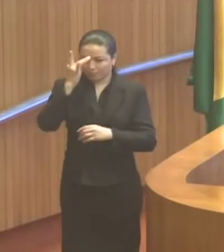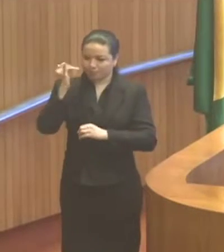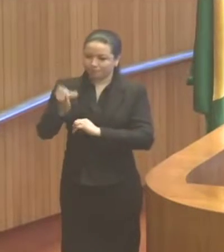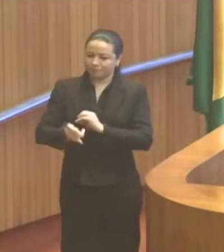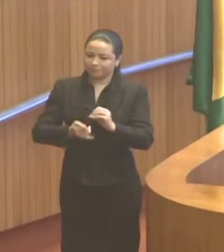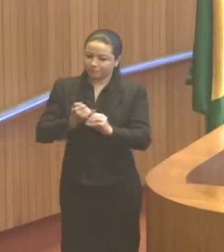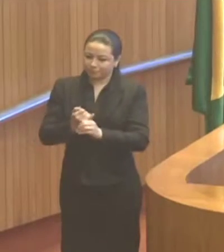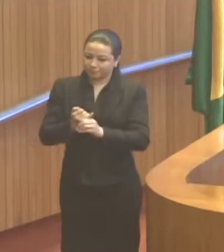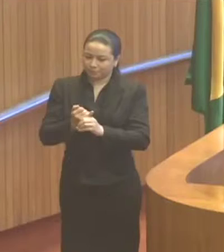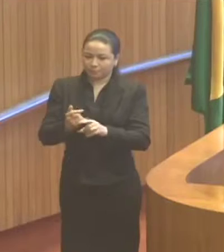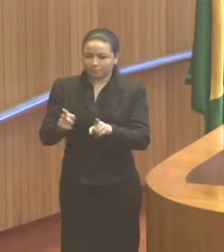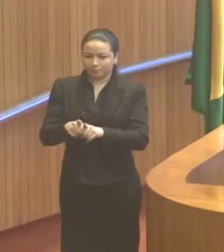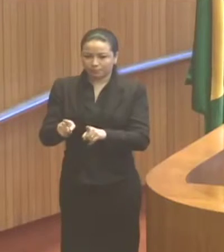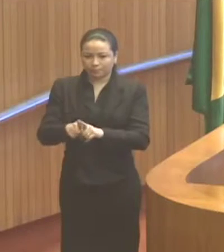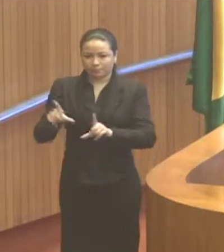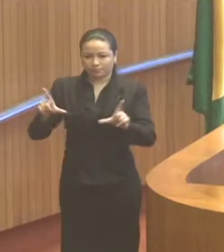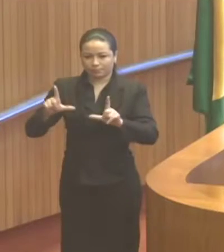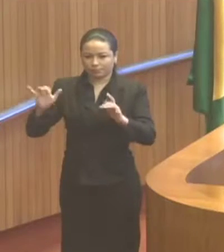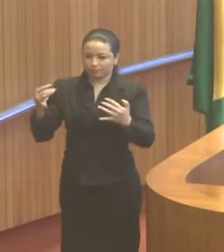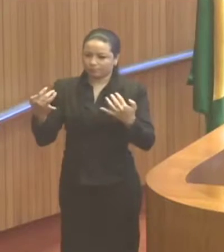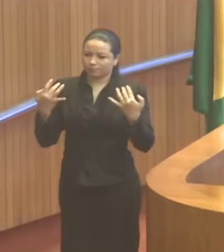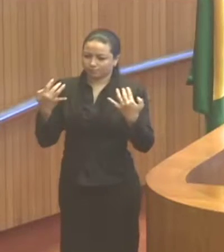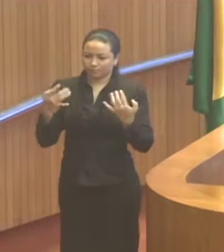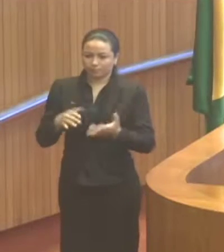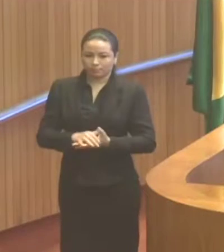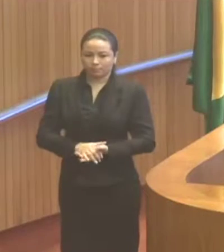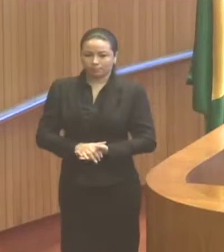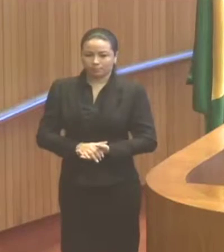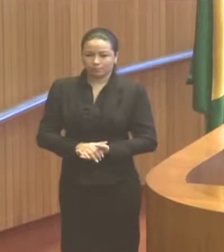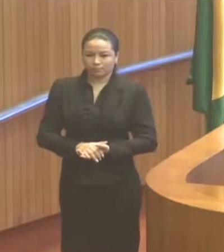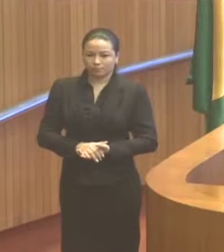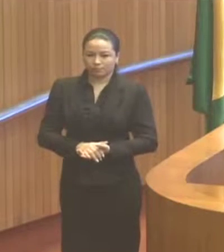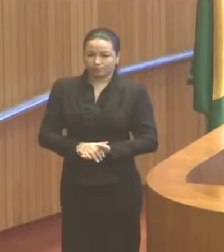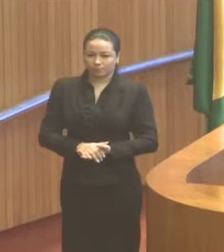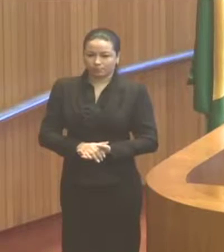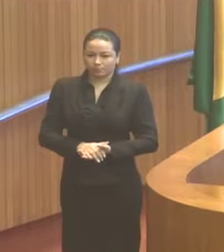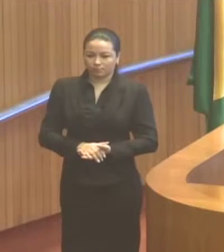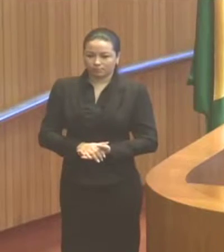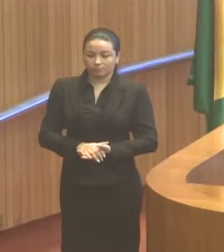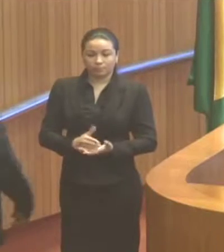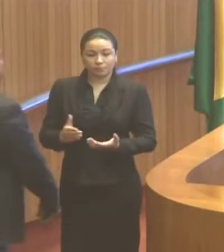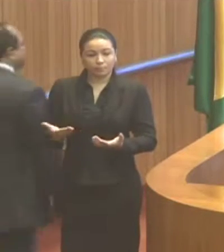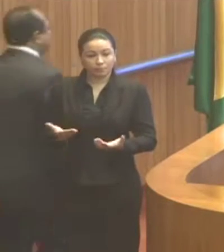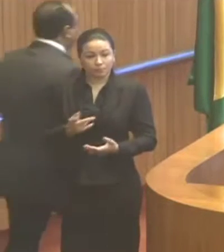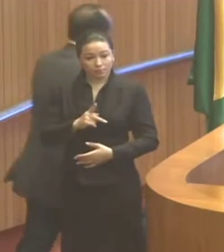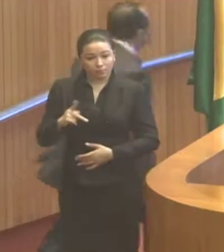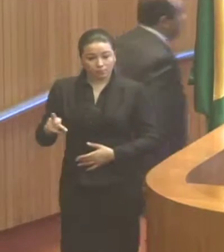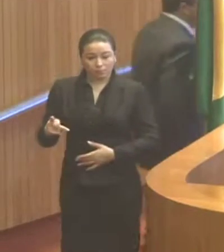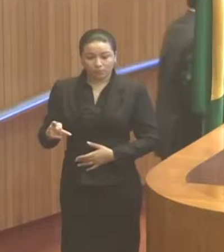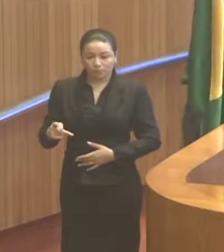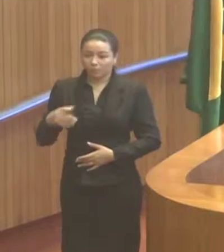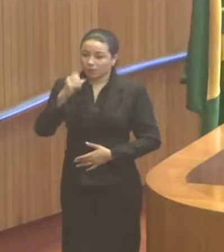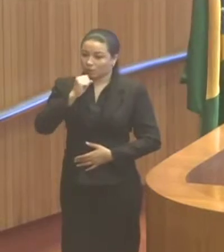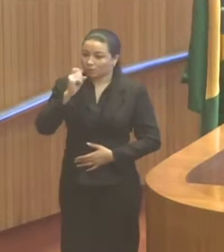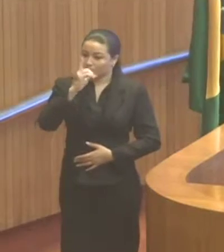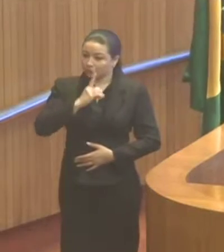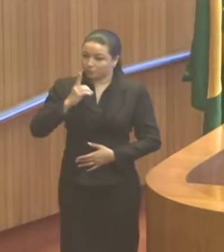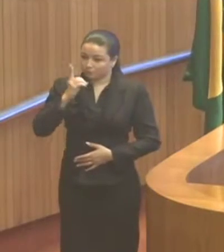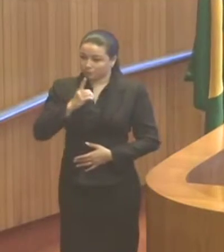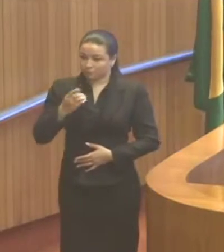internautas e telespectadores da TV Assembleia. Presidente, este final de